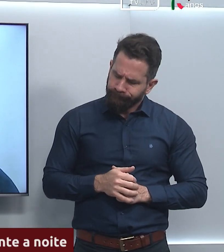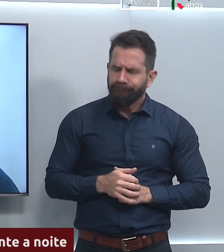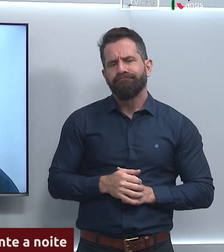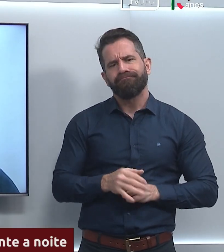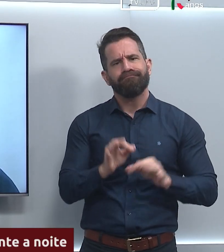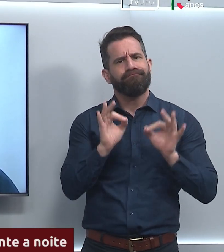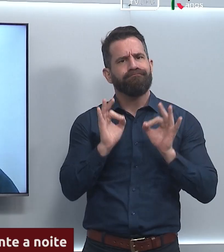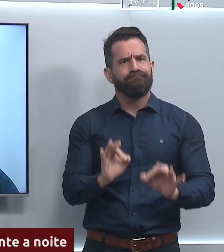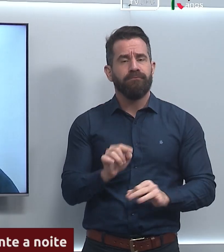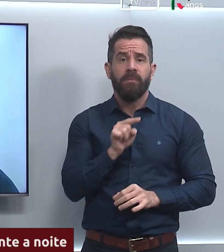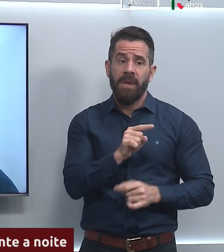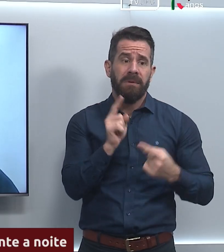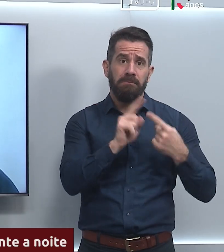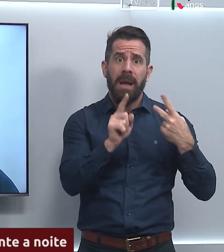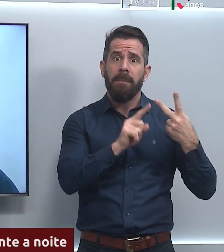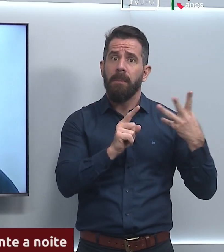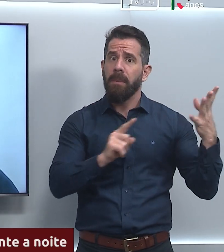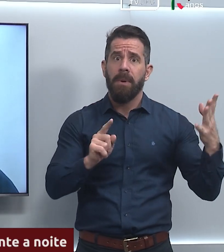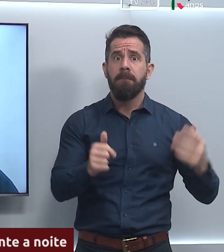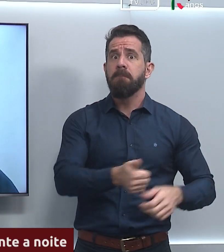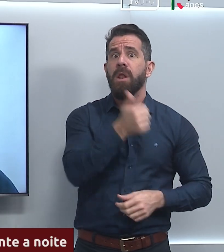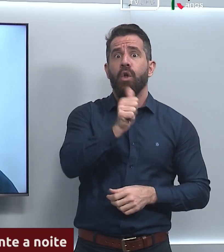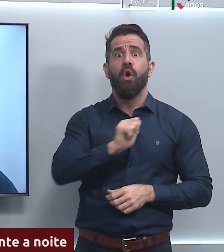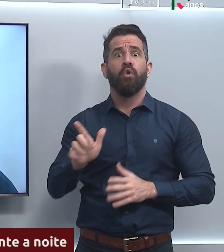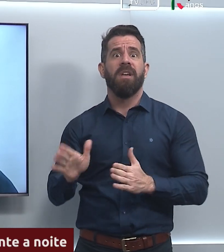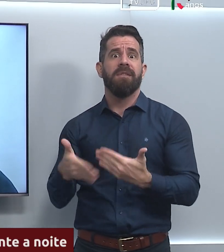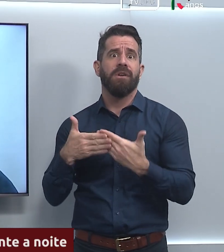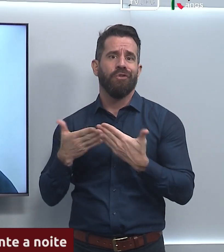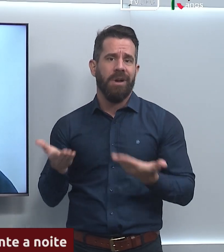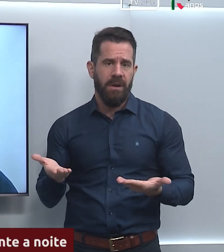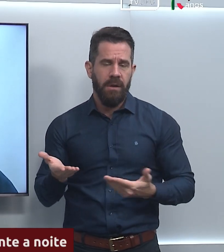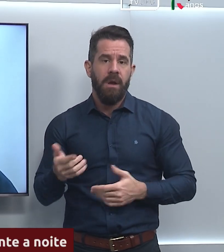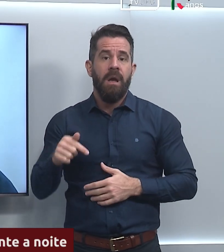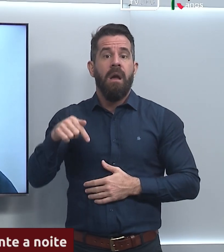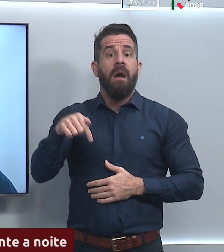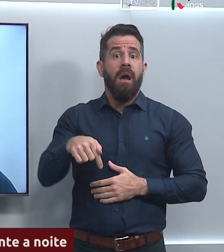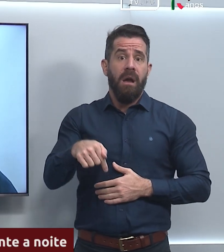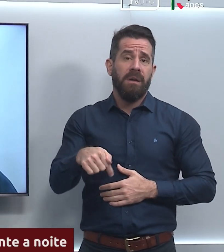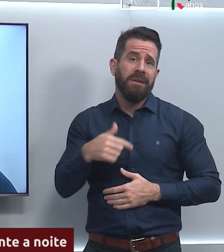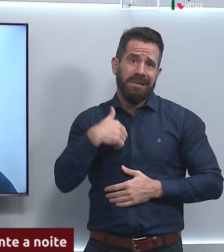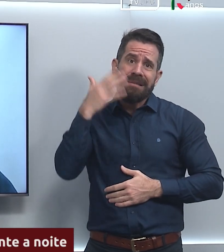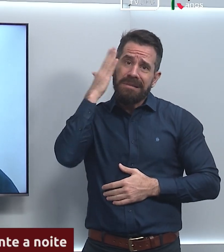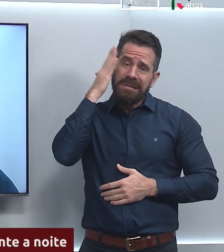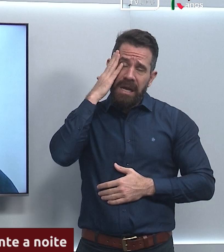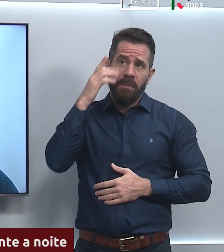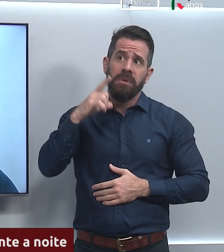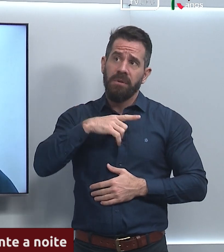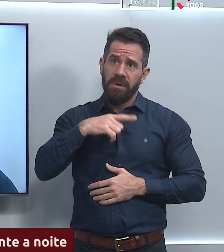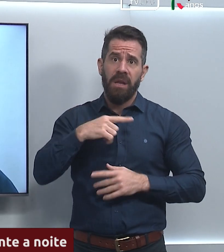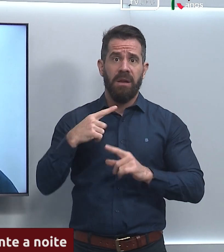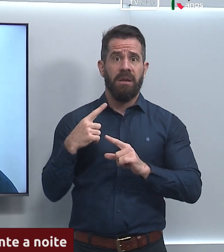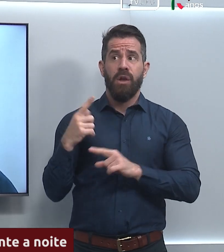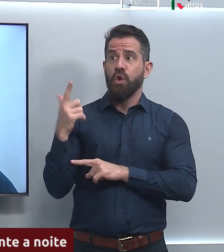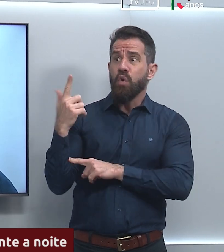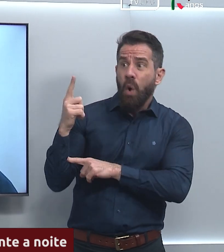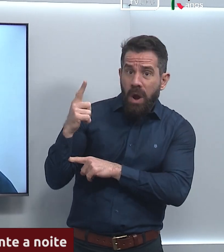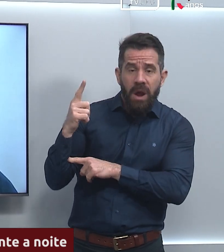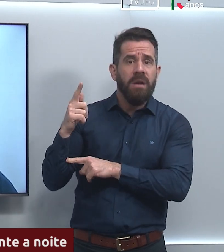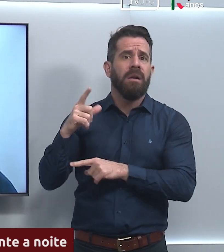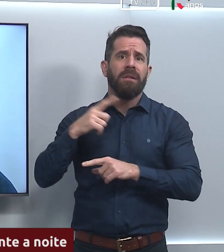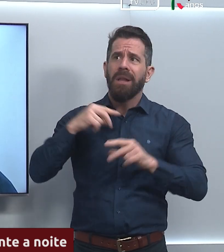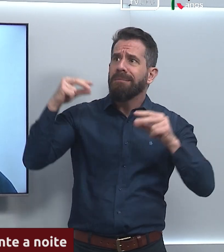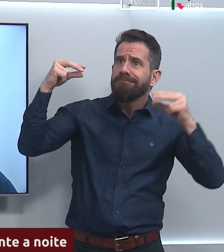Aliás, a gente tem uma cidade monitorada quase que completamente, ou seja, é quase impossível